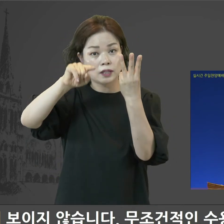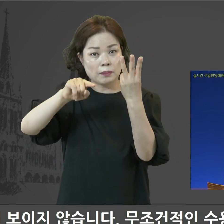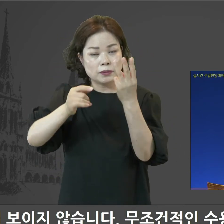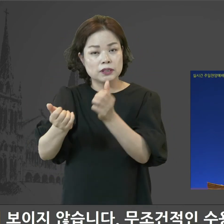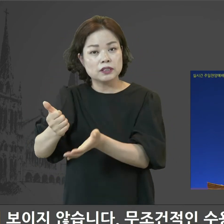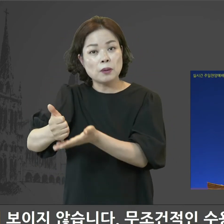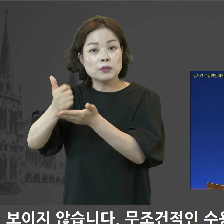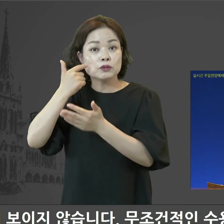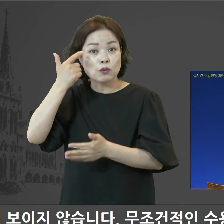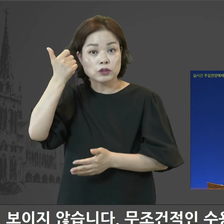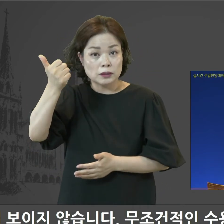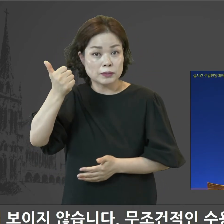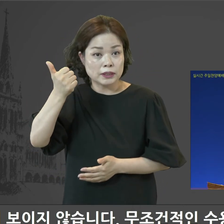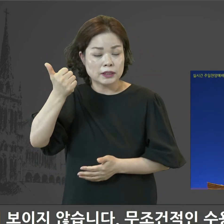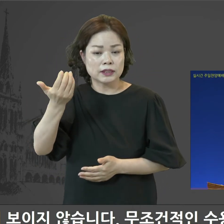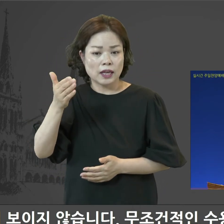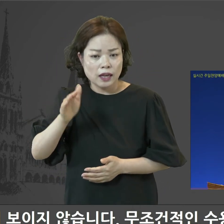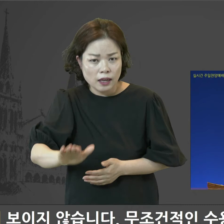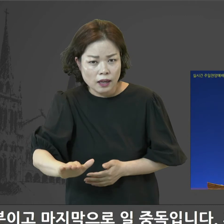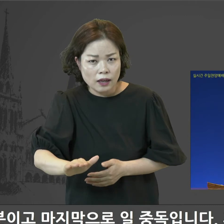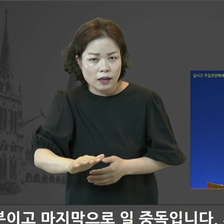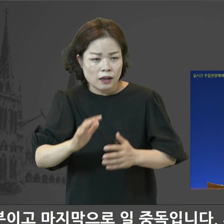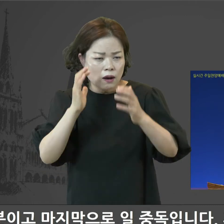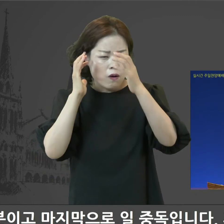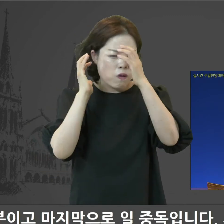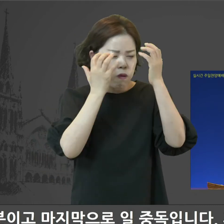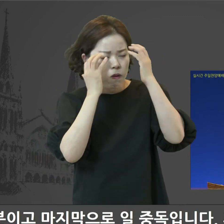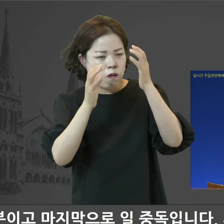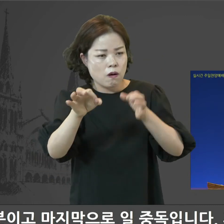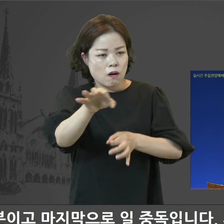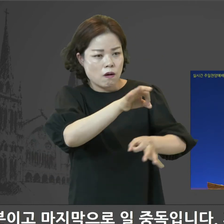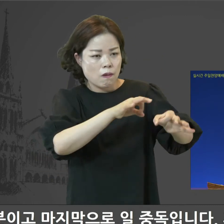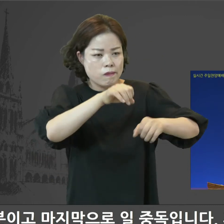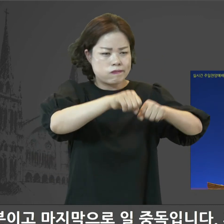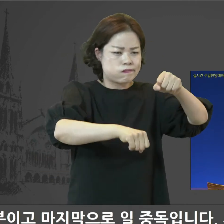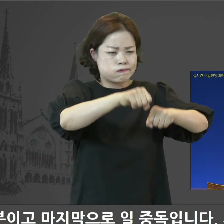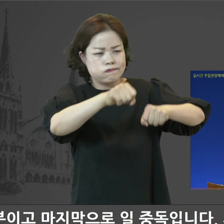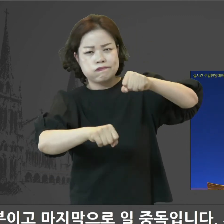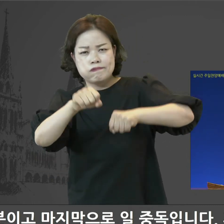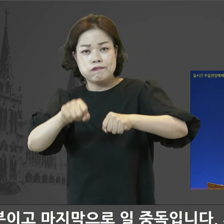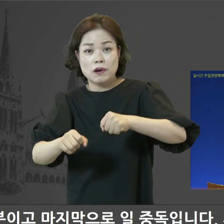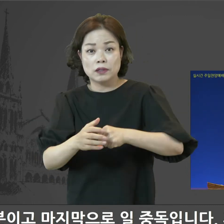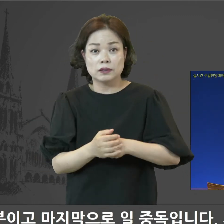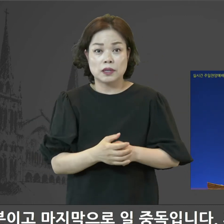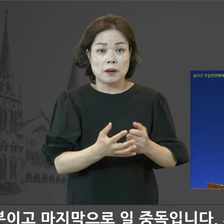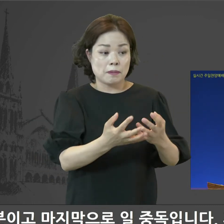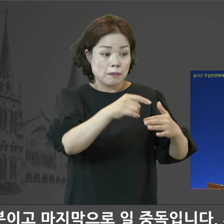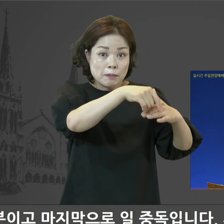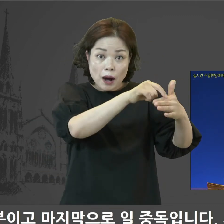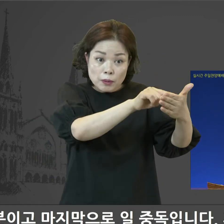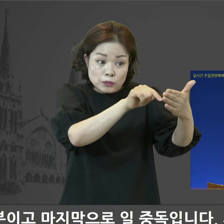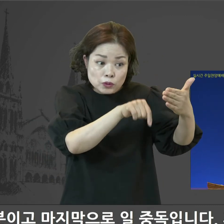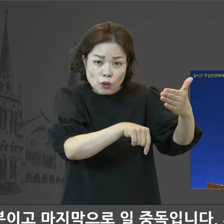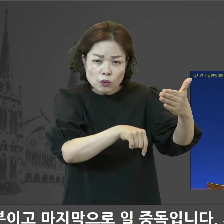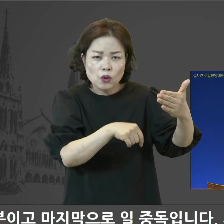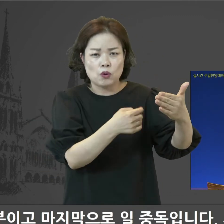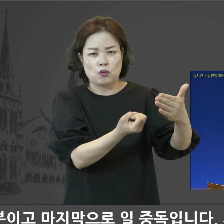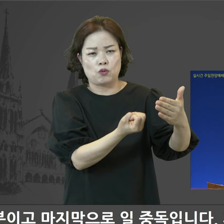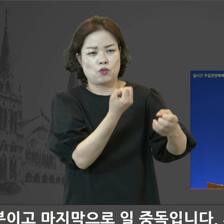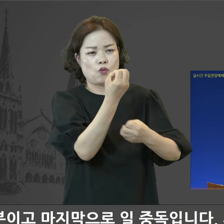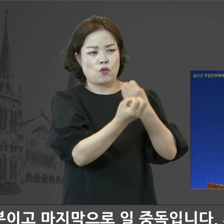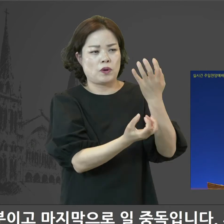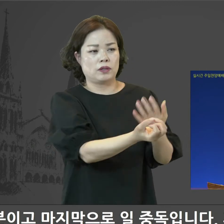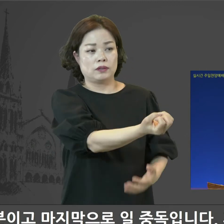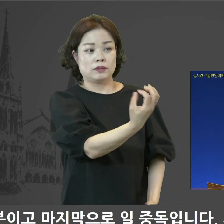산부를 섬기다 보니까 정말 정신없이 경제활동을 합니다. 그러면서 그런 마음속에 그런 고백을 하는 것을